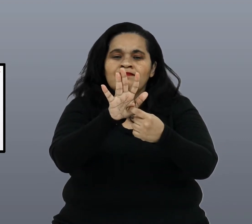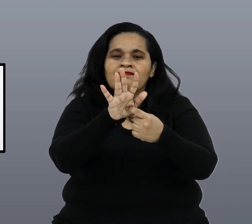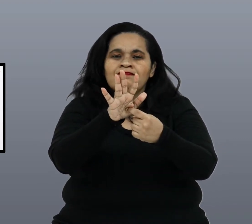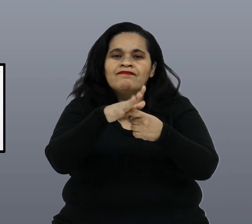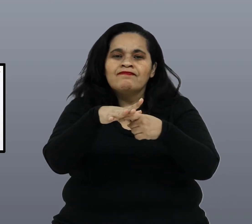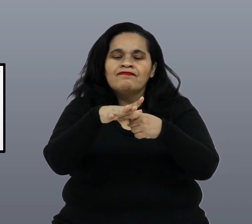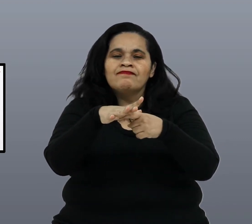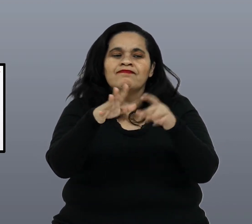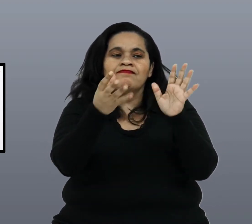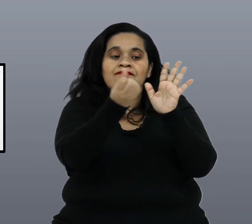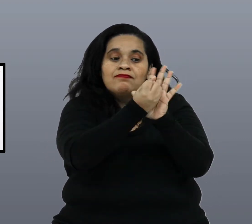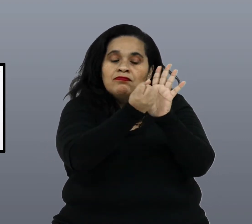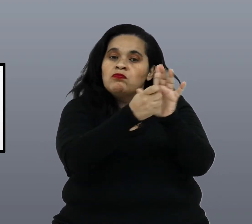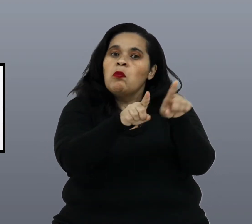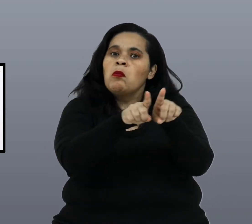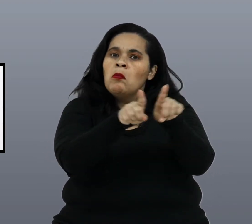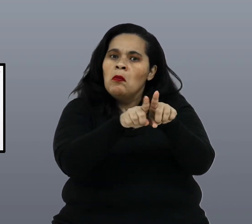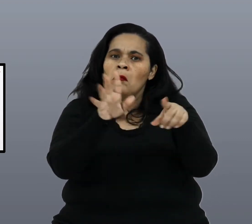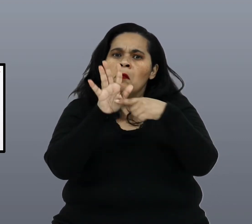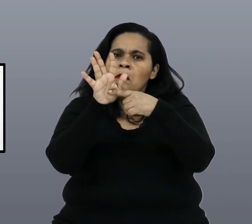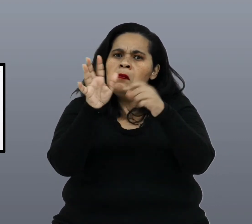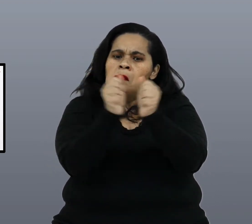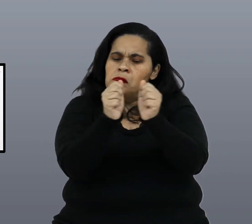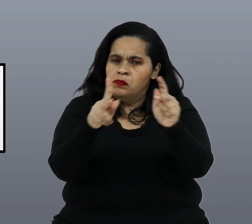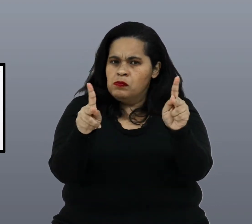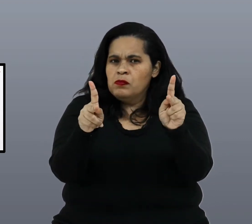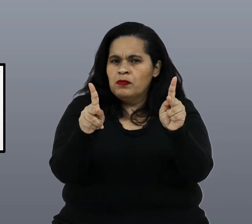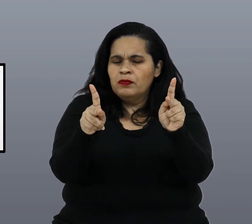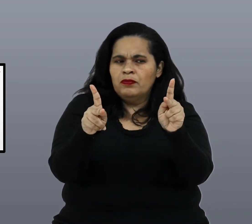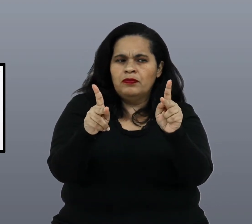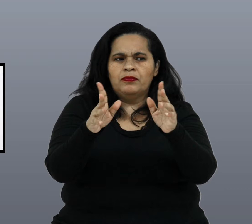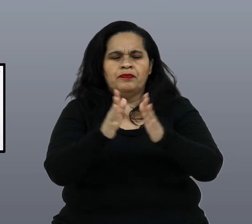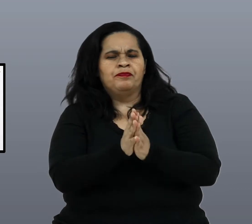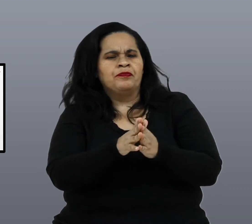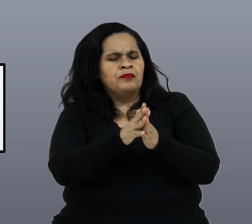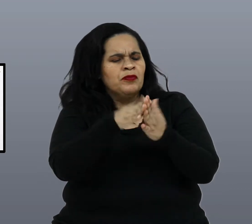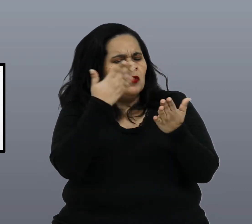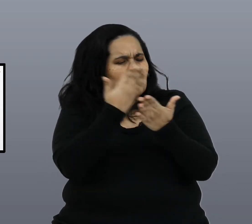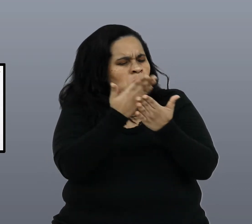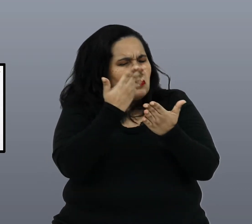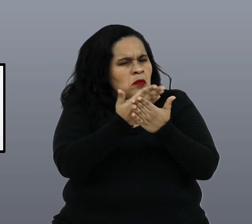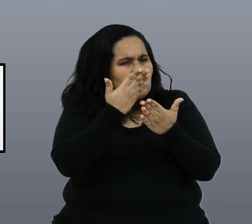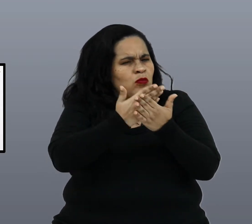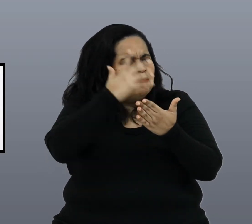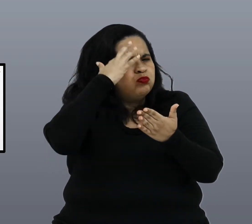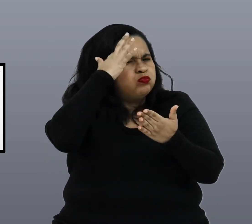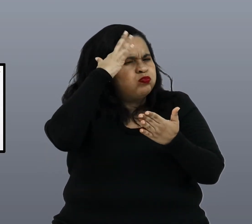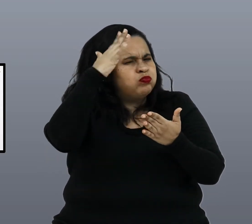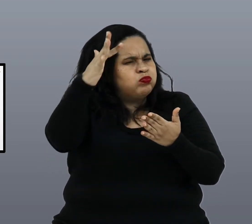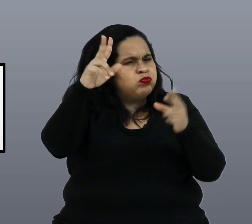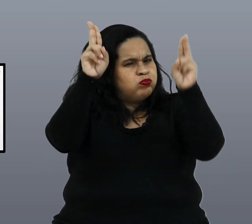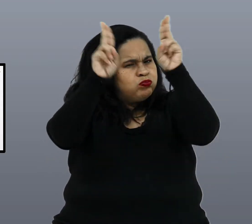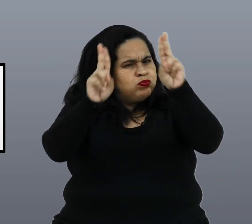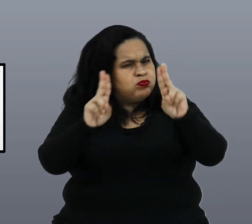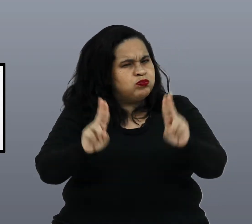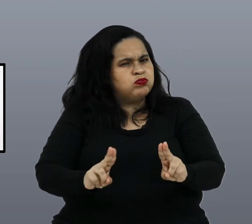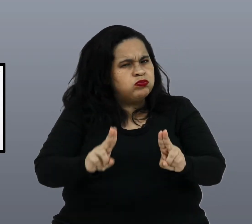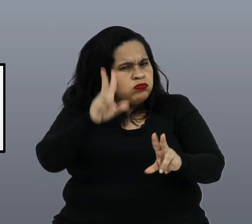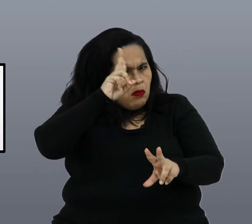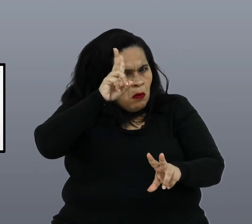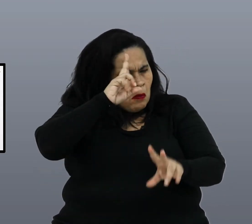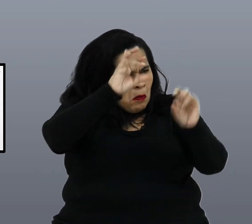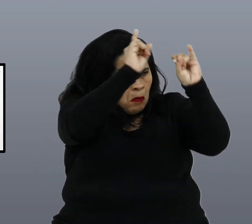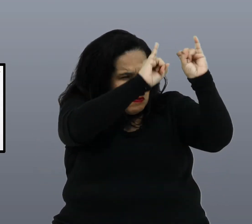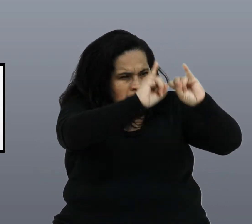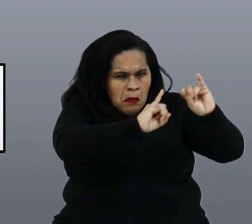características, né, faz parte da literatura apocalíptica. Examinamos já o sonho de Nabucodonosor, aquela estátua que ele